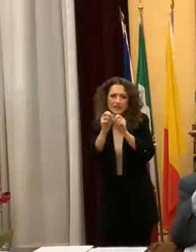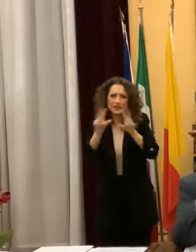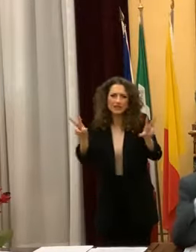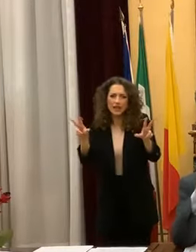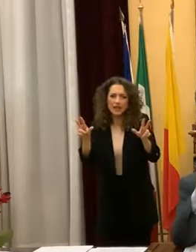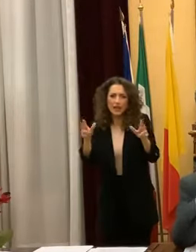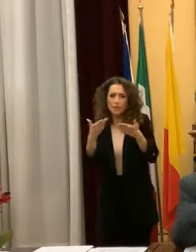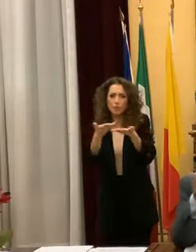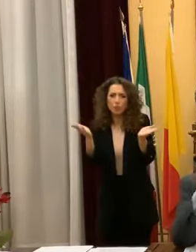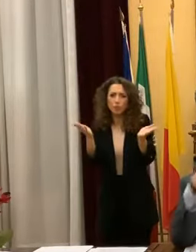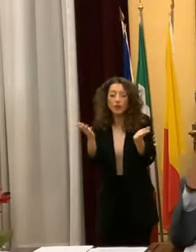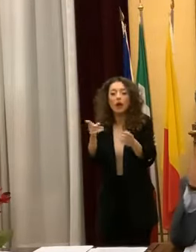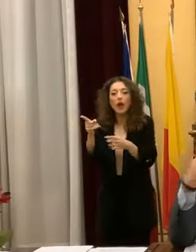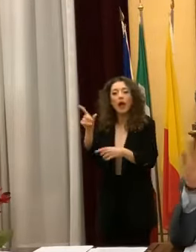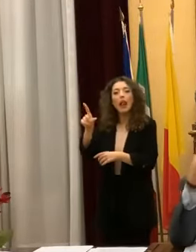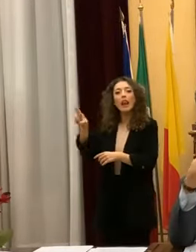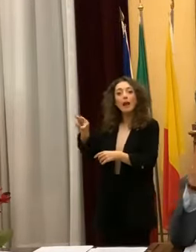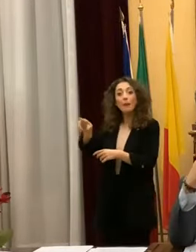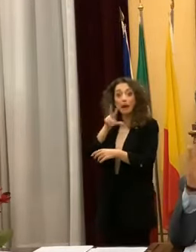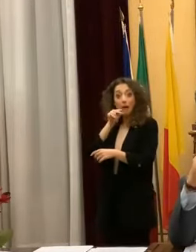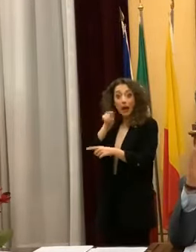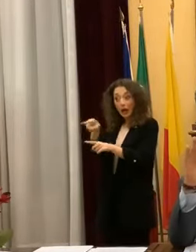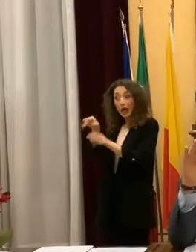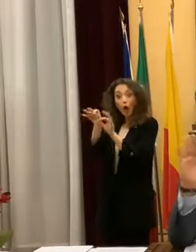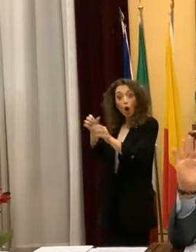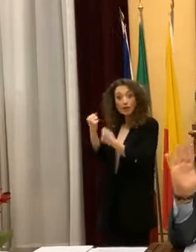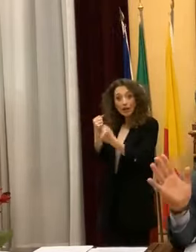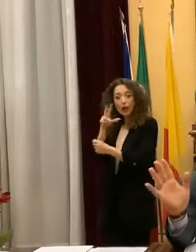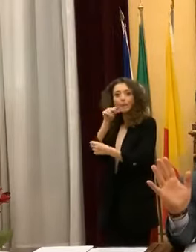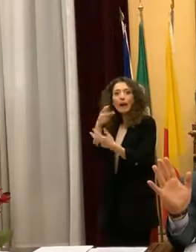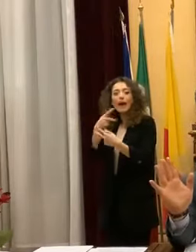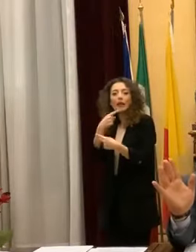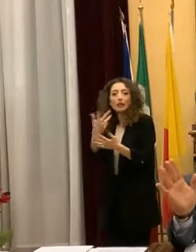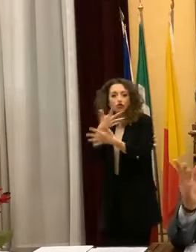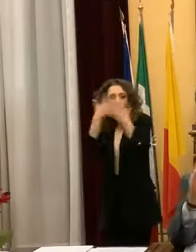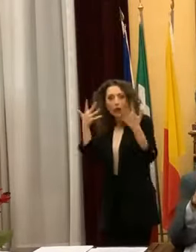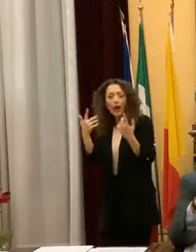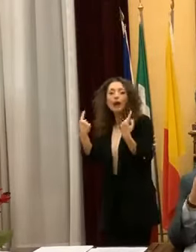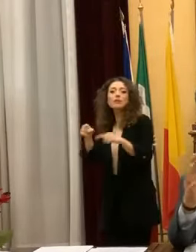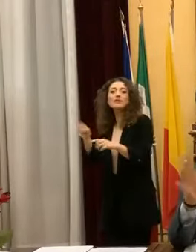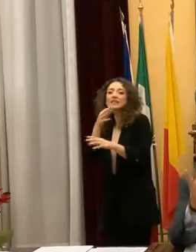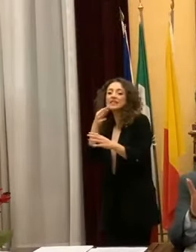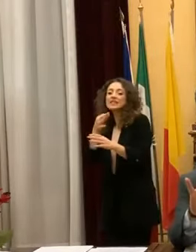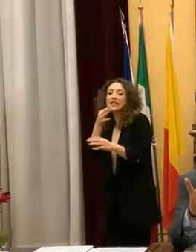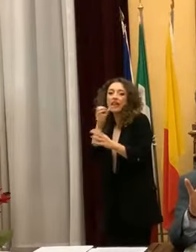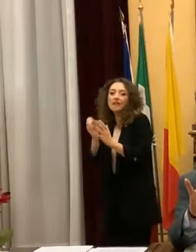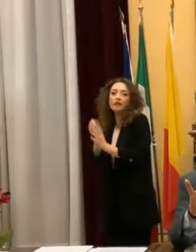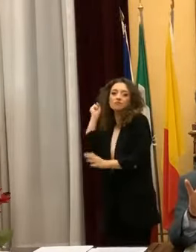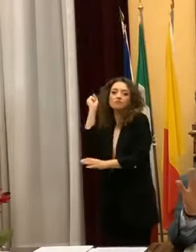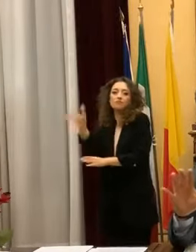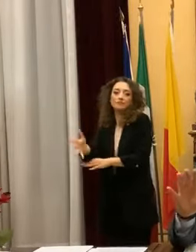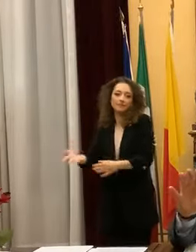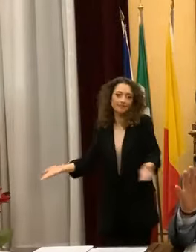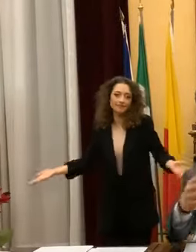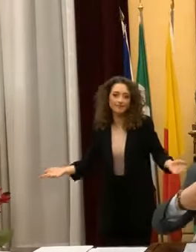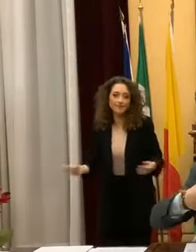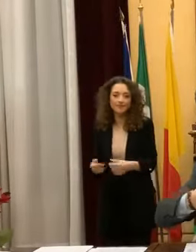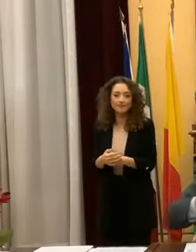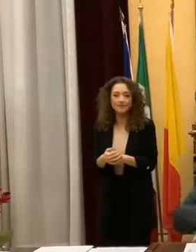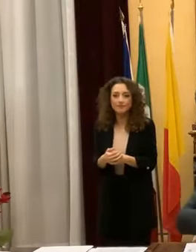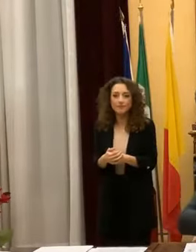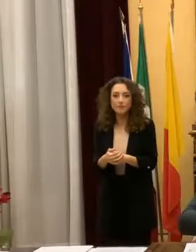la Paglia è stato lasciato al suo destino. E ovviamente hanno fatto in modo tale di cercare di fare fuori